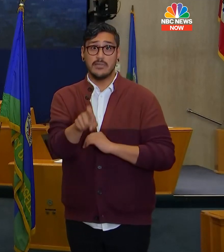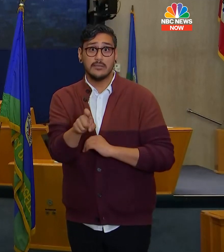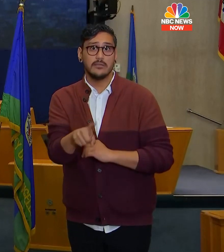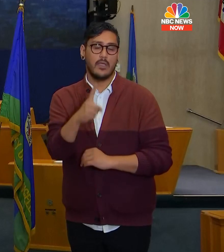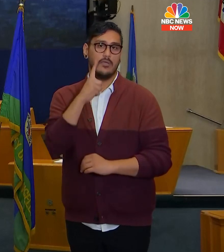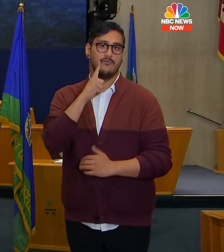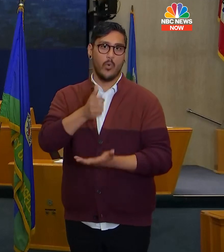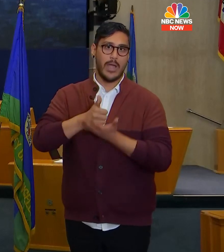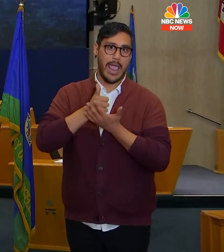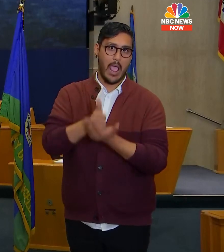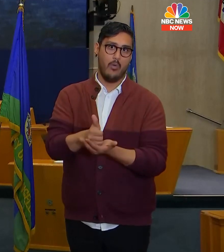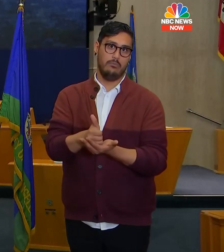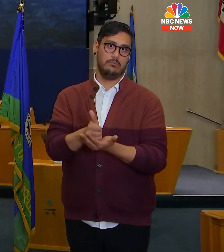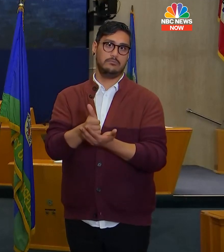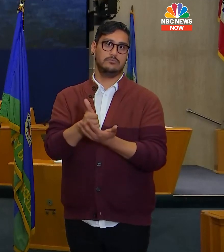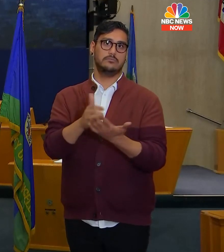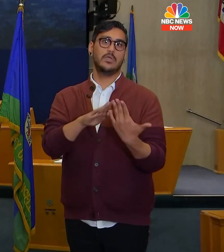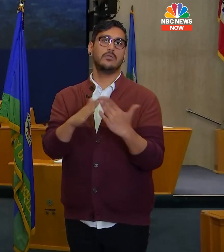seguros.